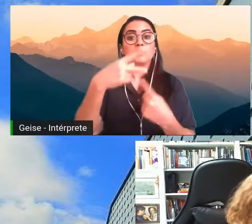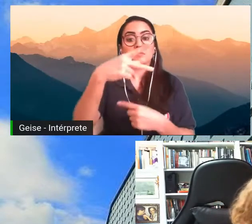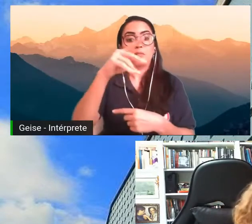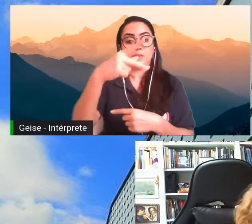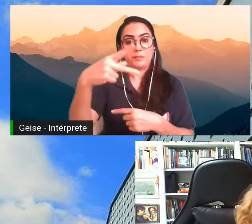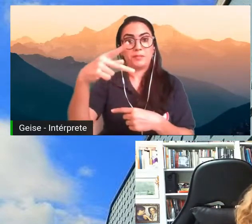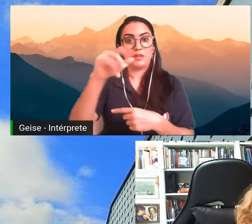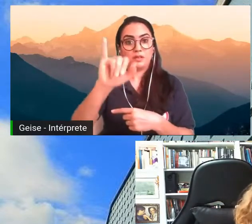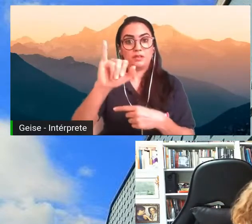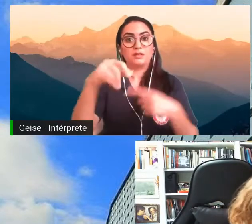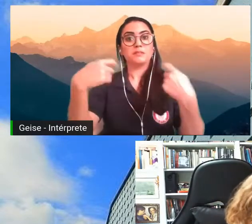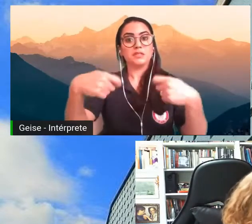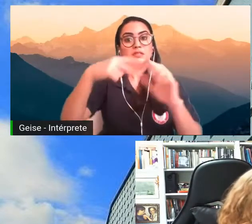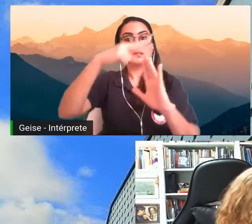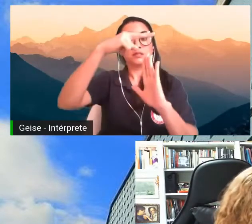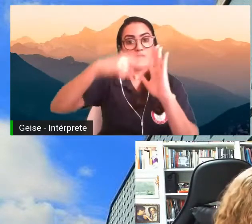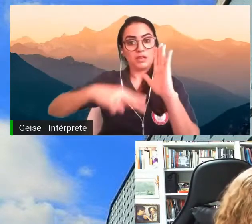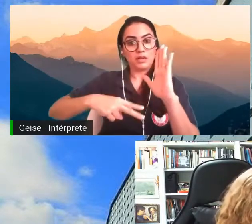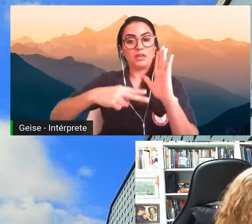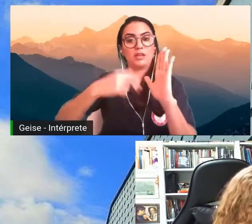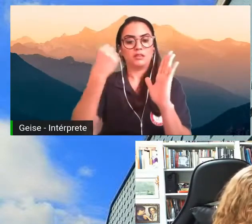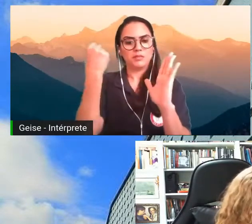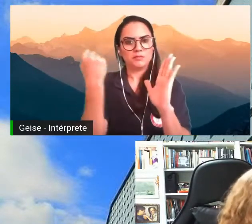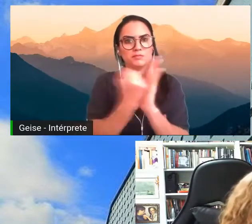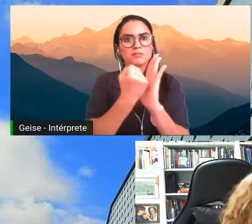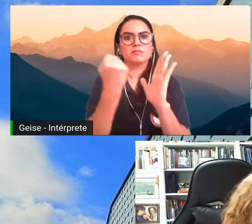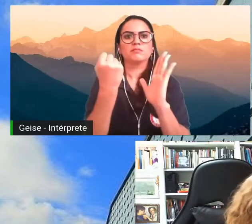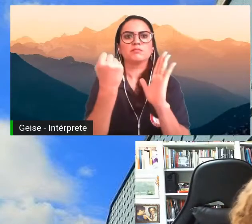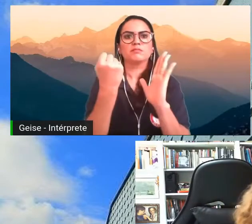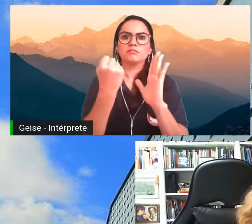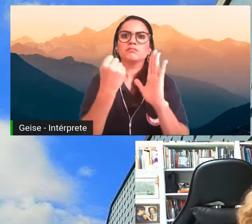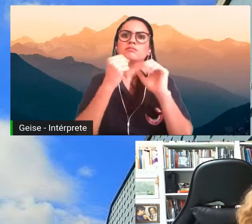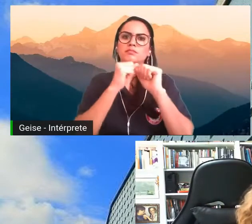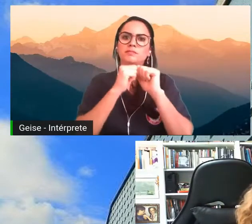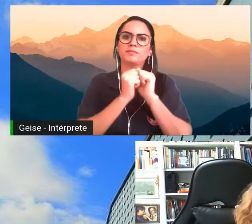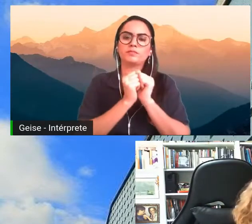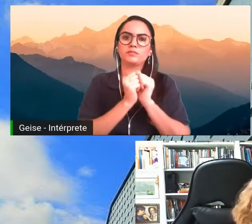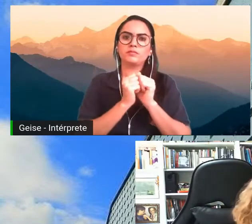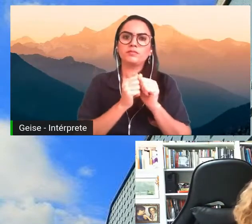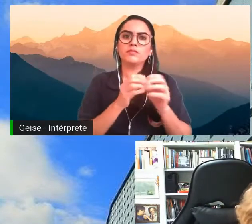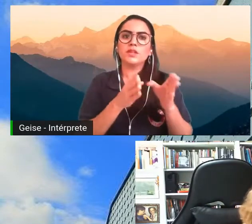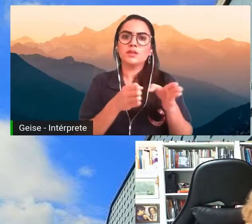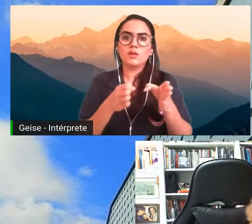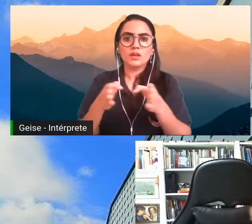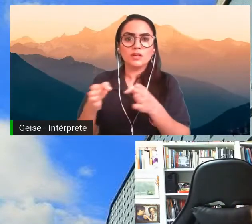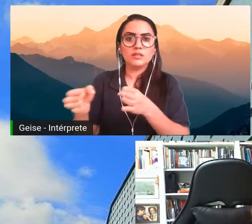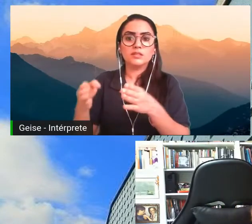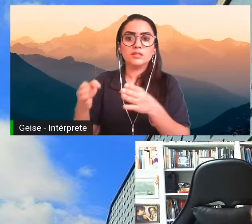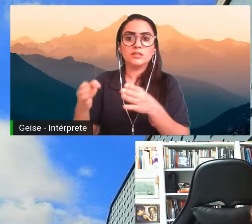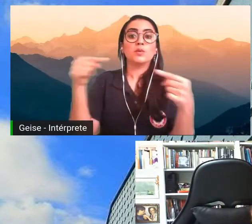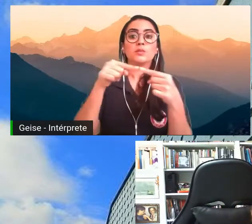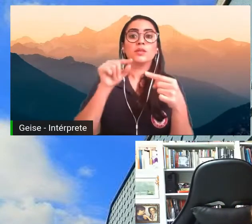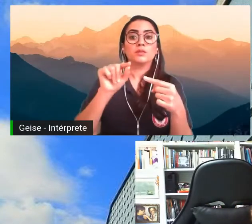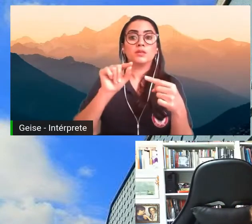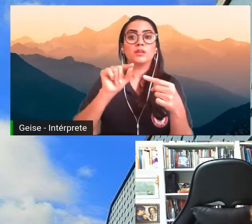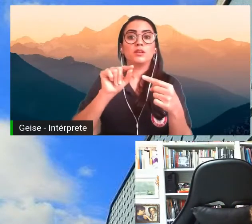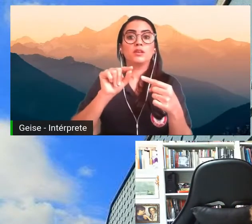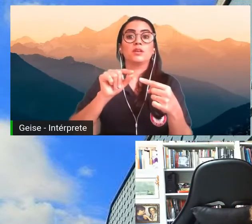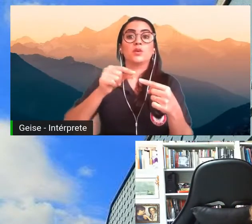assimilado e realizado. Também poderia ser realizado também em função das novas necessidades